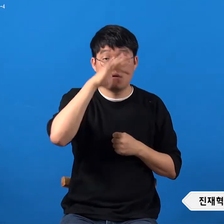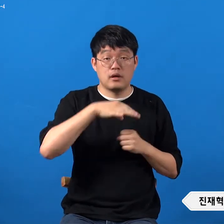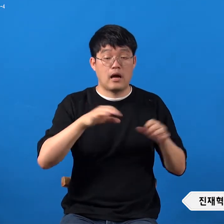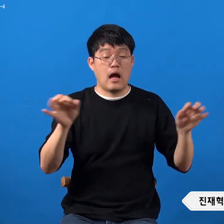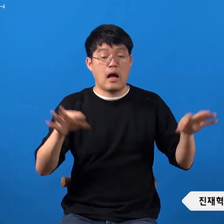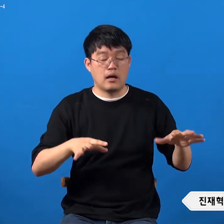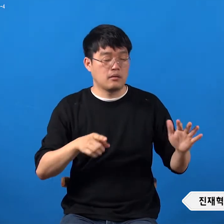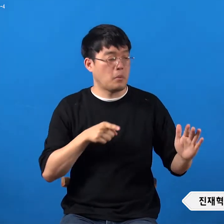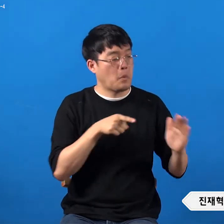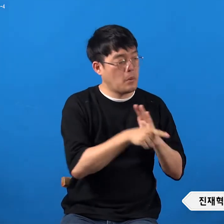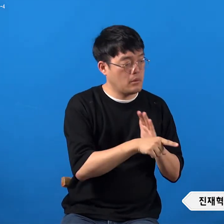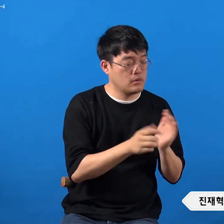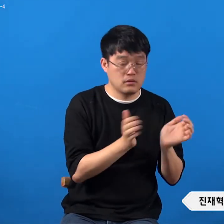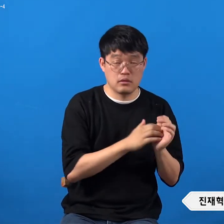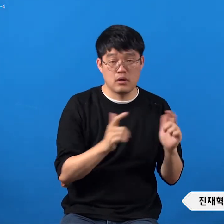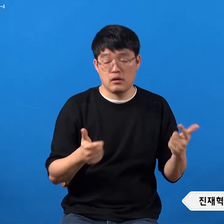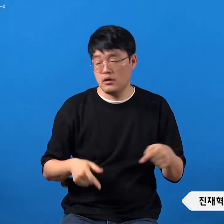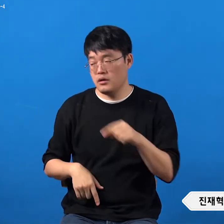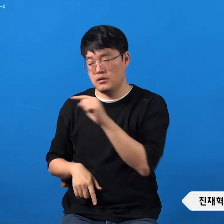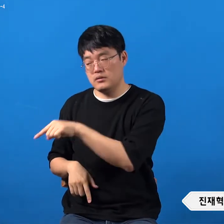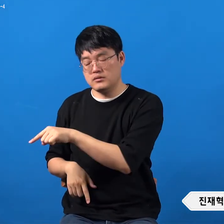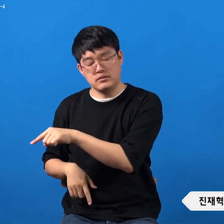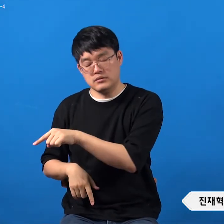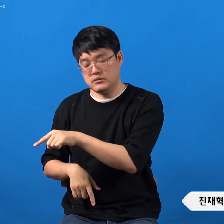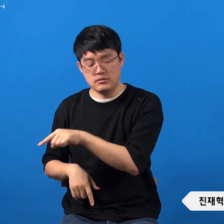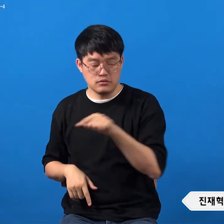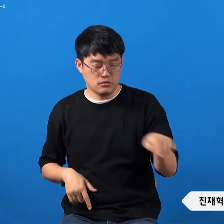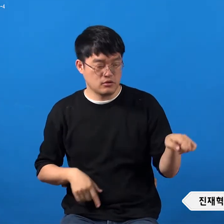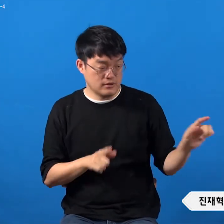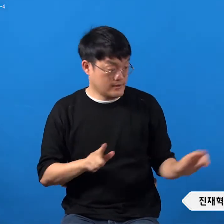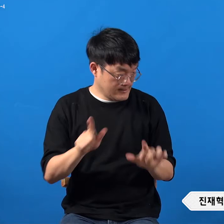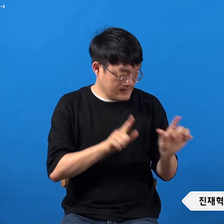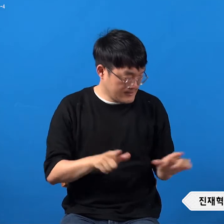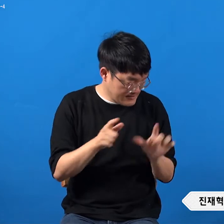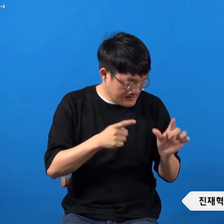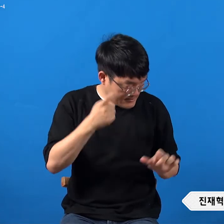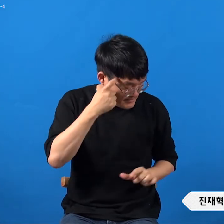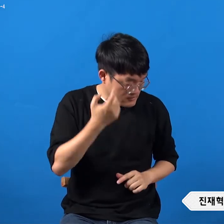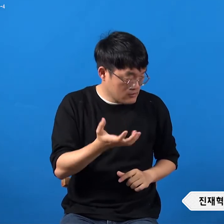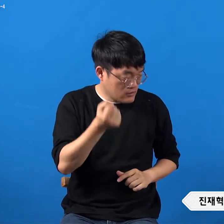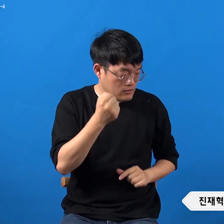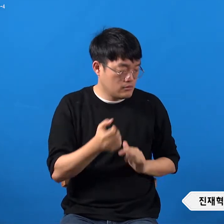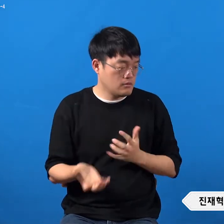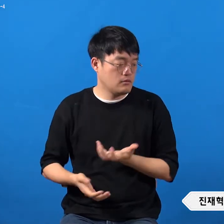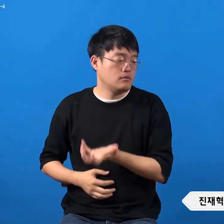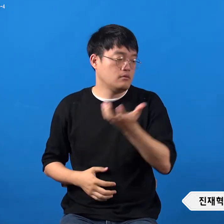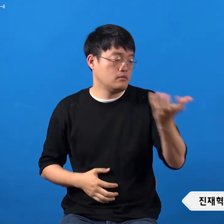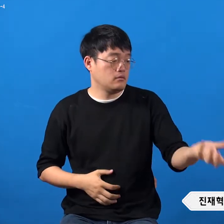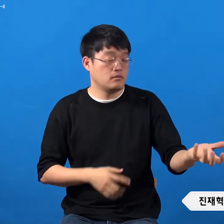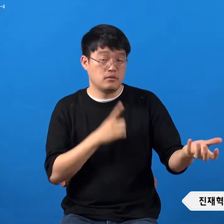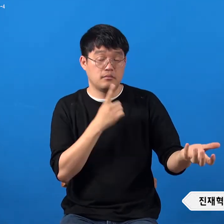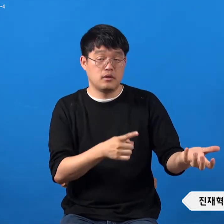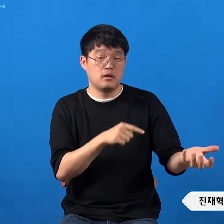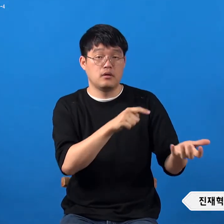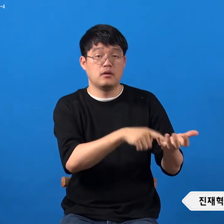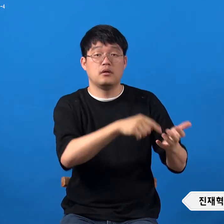아니라 한동안 피해서 거기에 살고자 하는 의지를 이야기합니다.